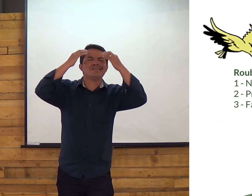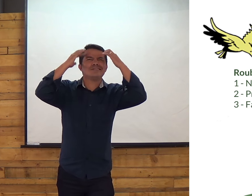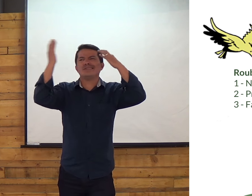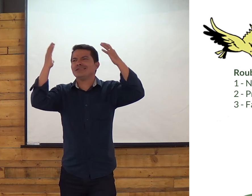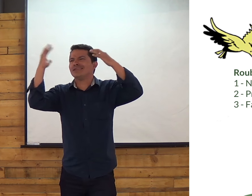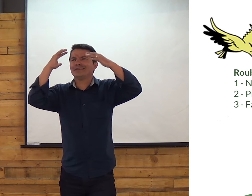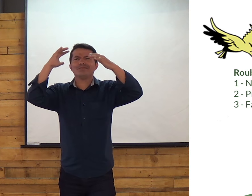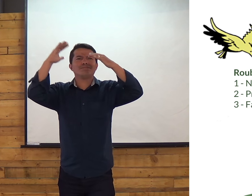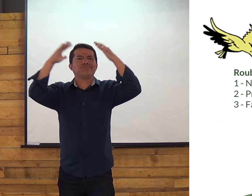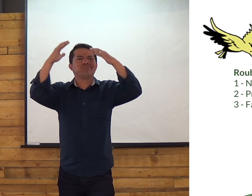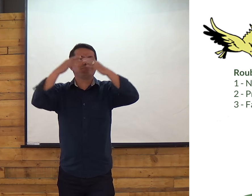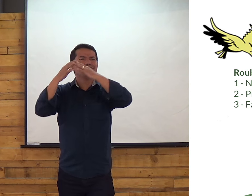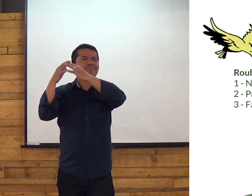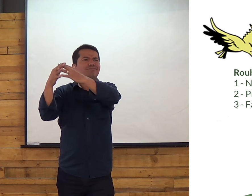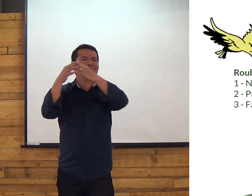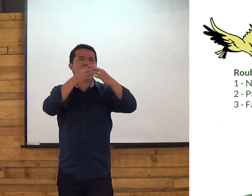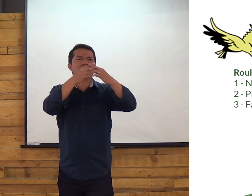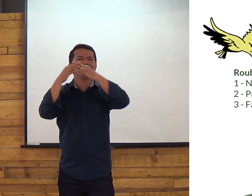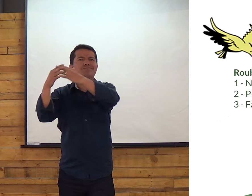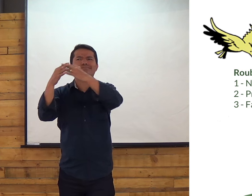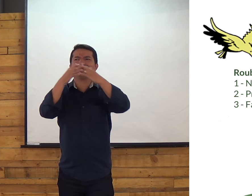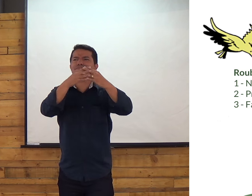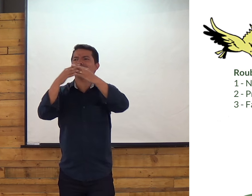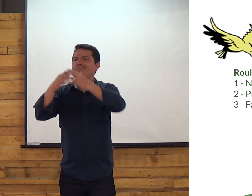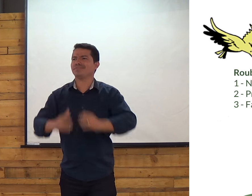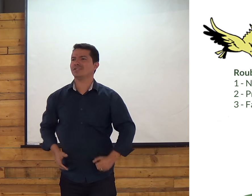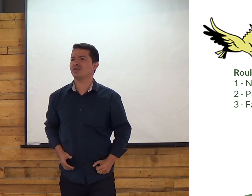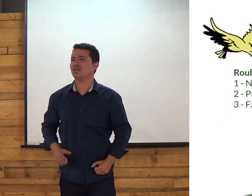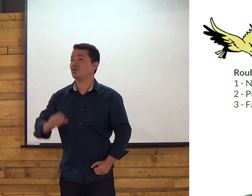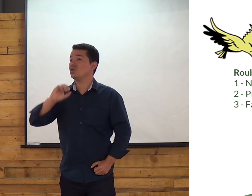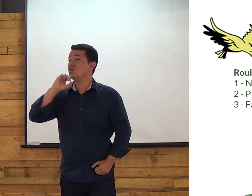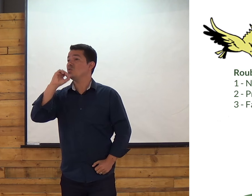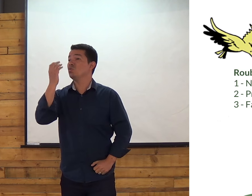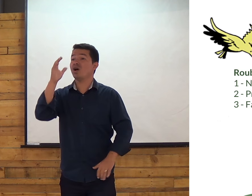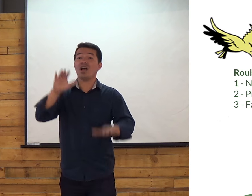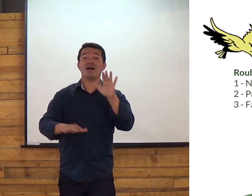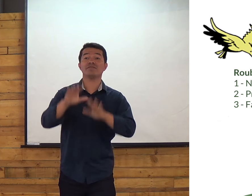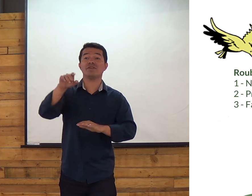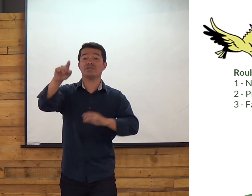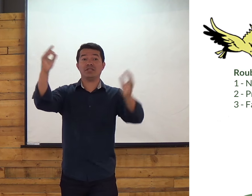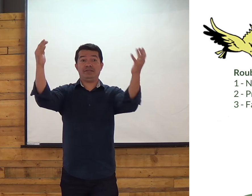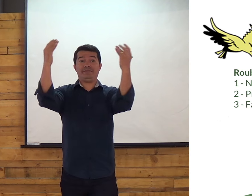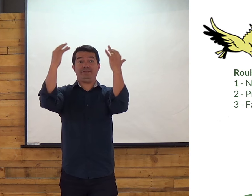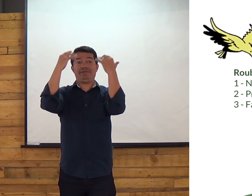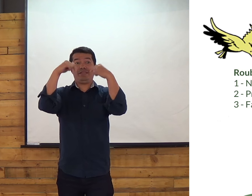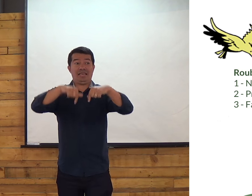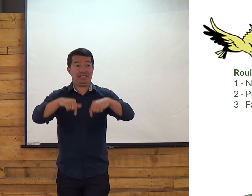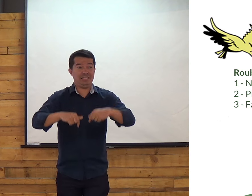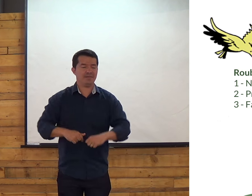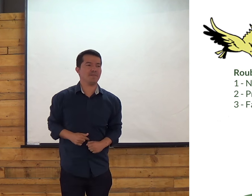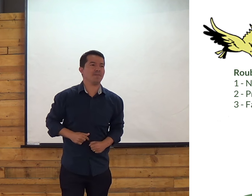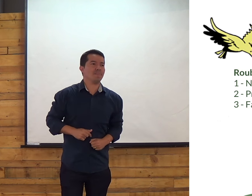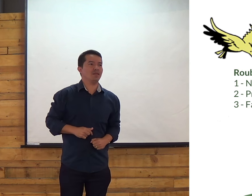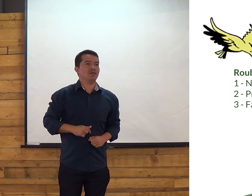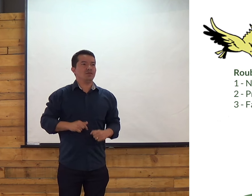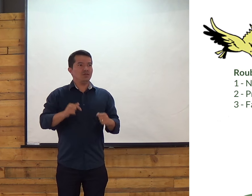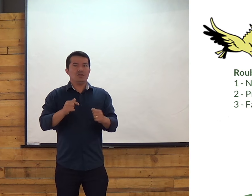atenção, começa de novo, mas daí você já se perdeu, já vira uma confusão, você já não entende nada. Ou de repente você vem